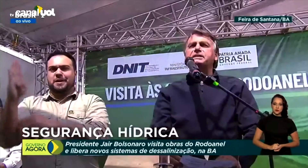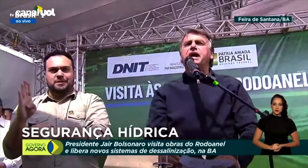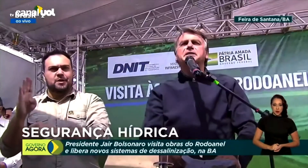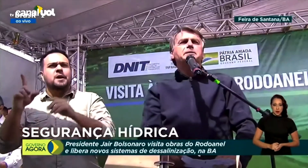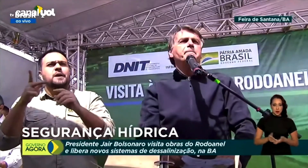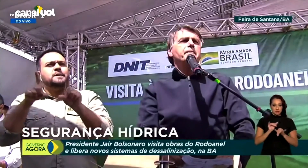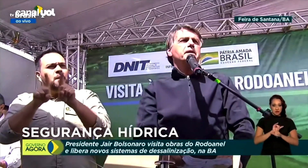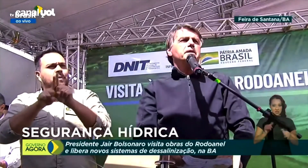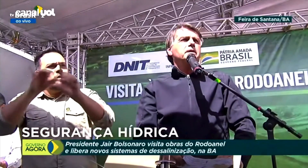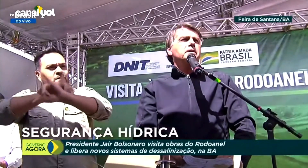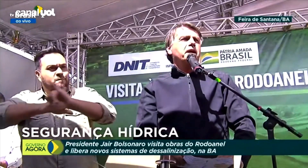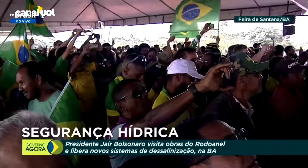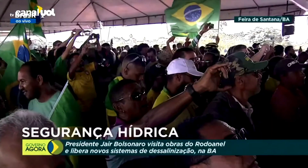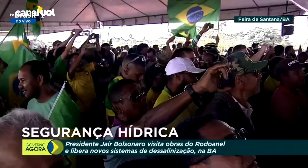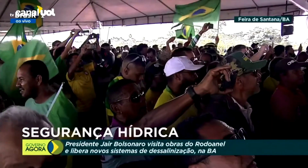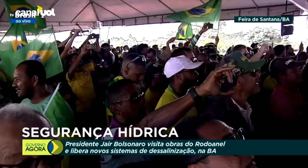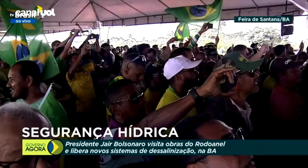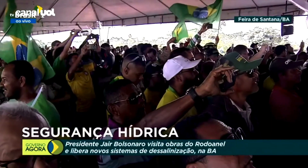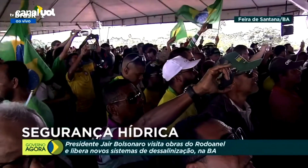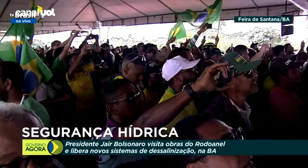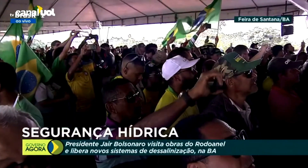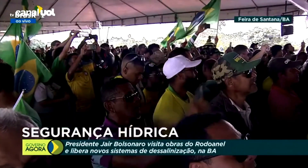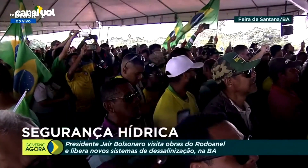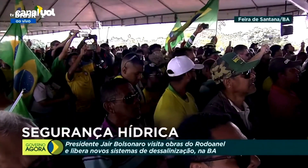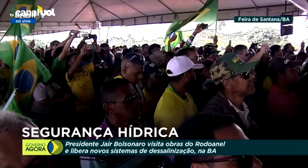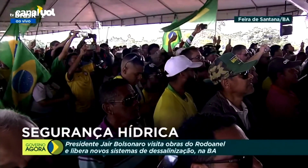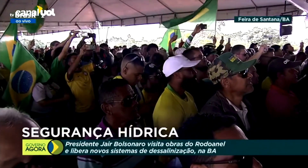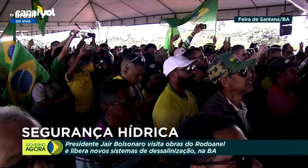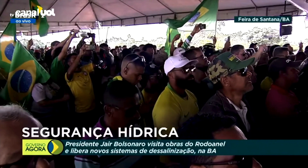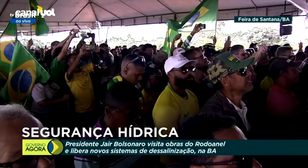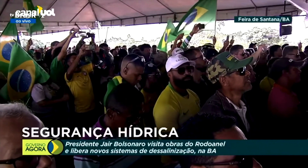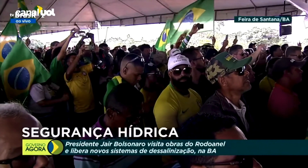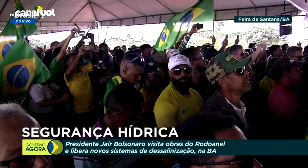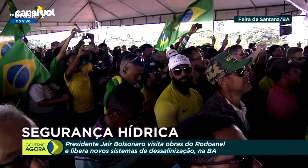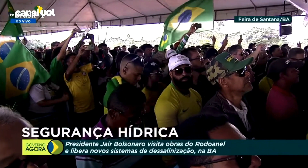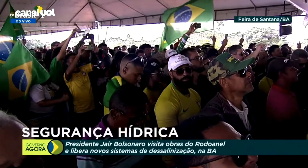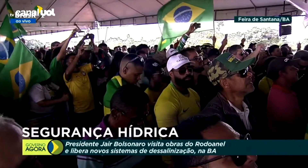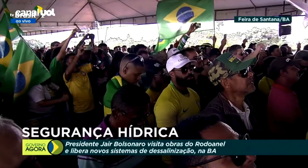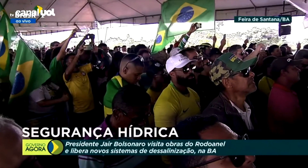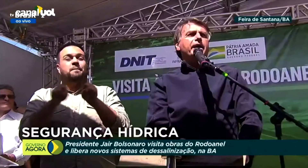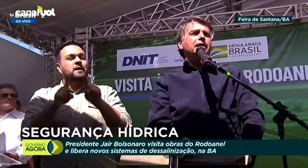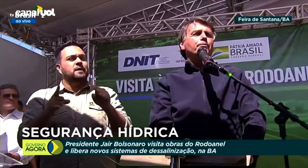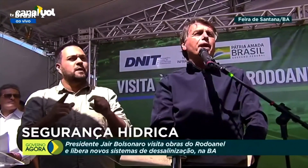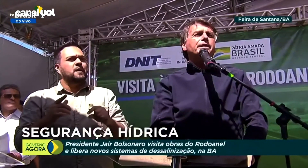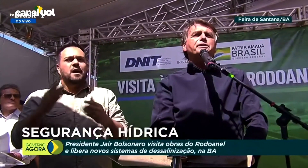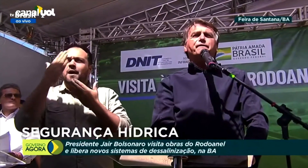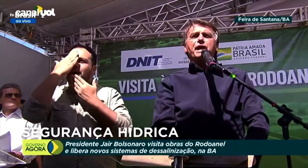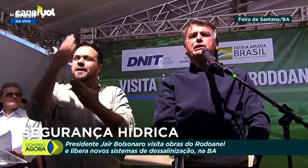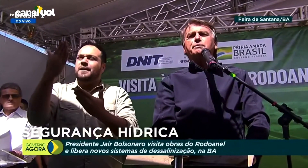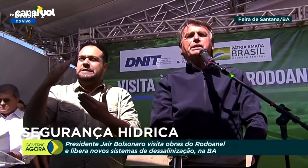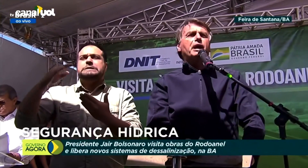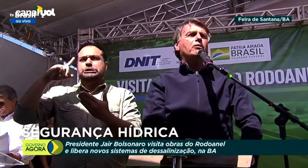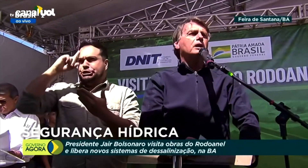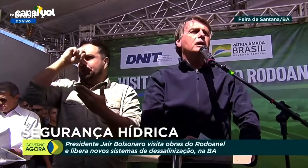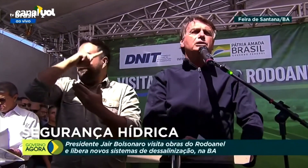Dizer a vocês que eu agradeço a Deus pela minha vida e agradeço também a Ele por essa